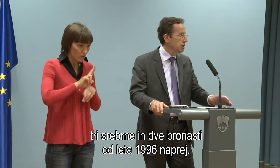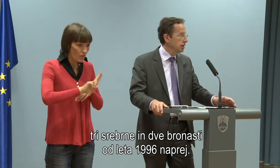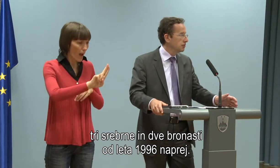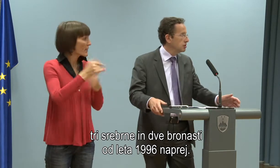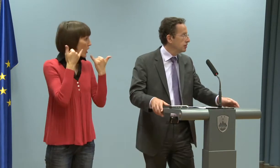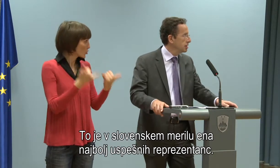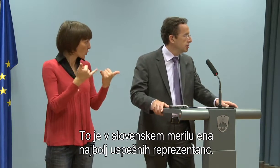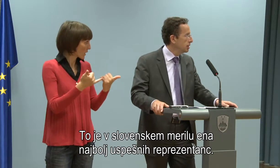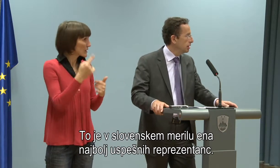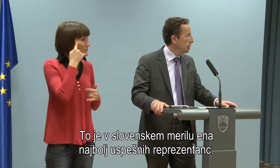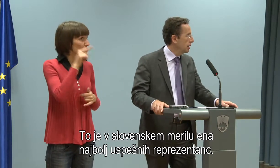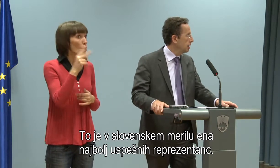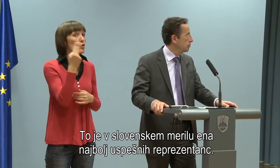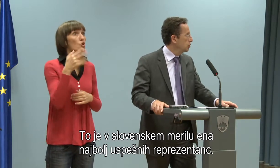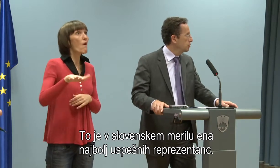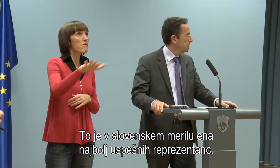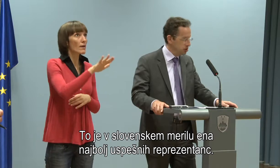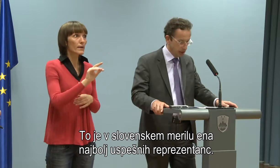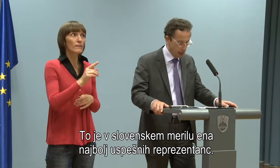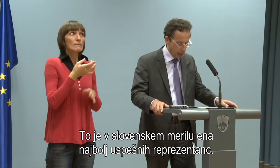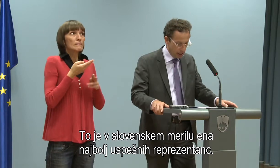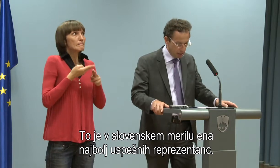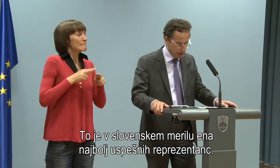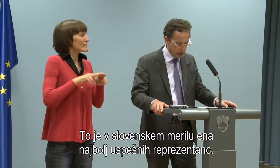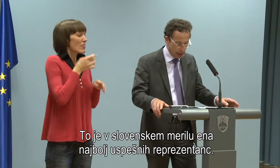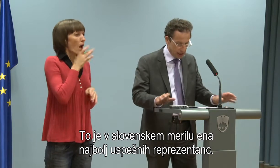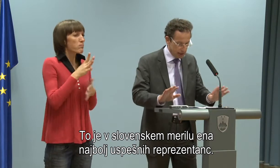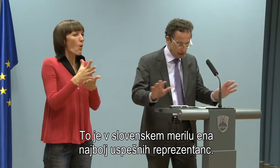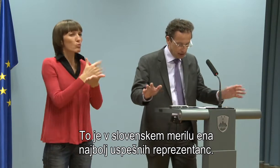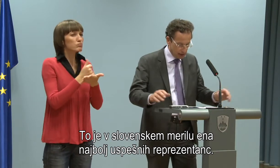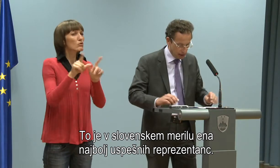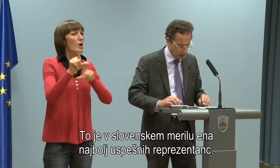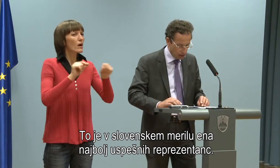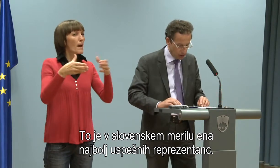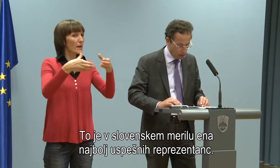verjetno v slovenskem merilu ena najbolj uspešnih reprezentanc.